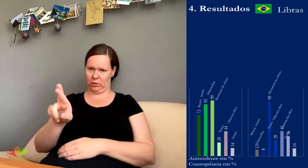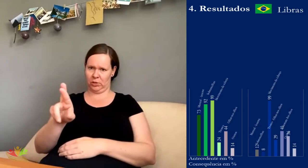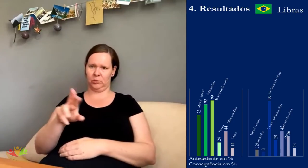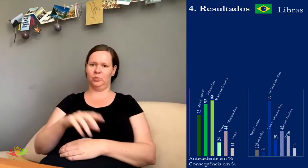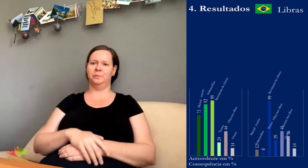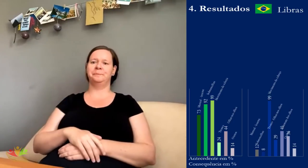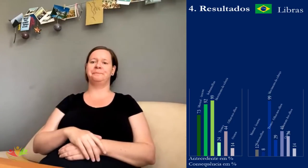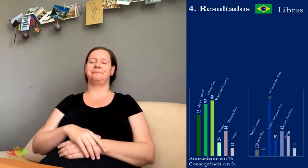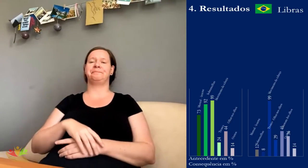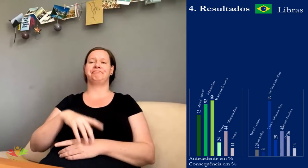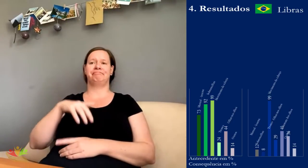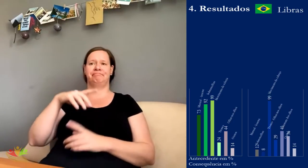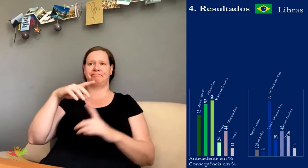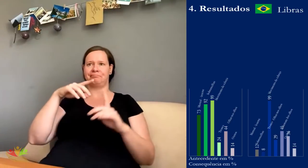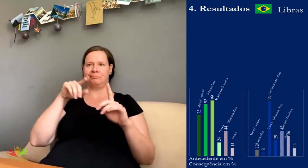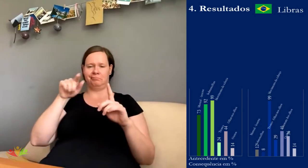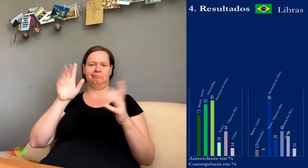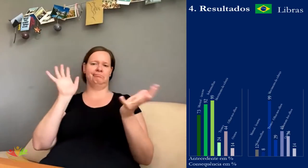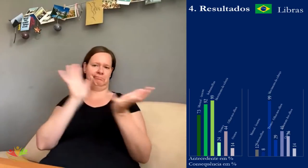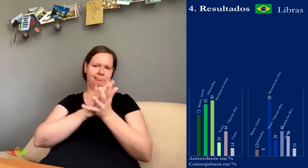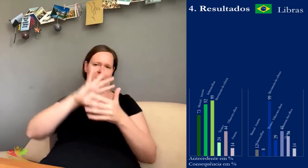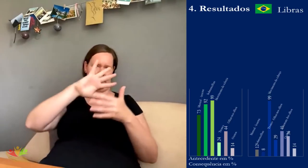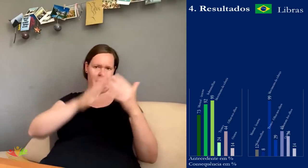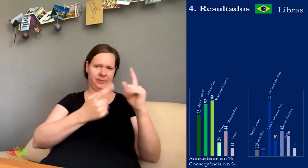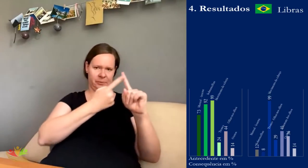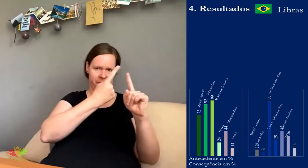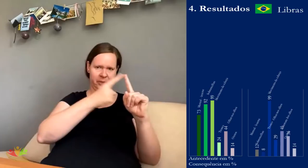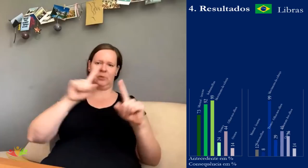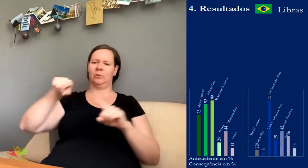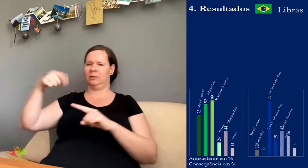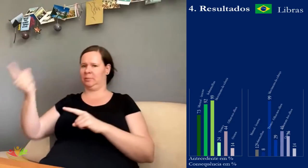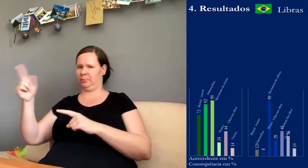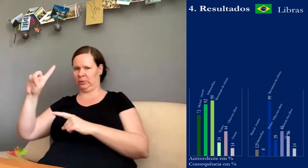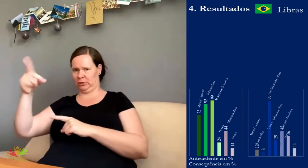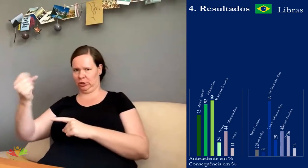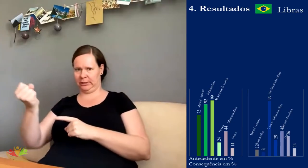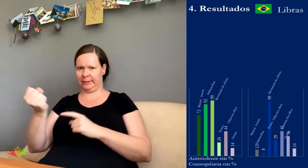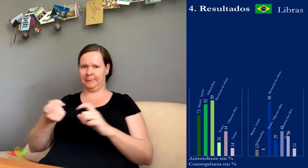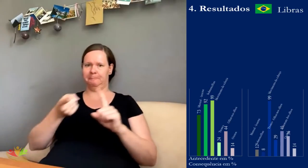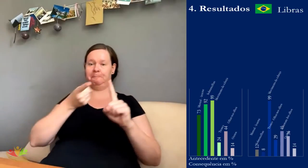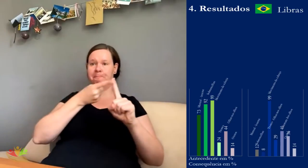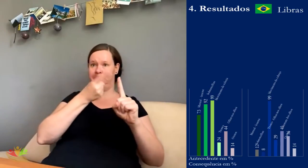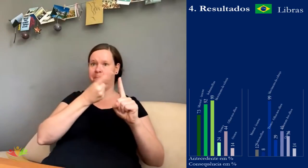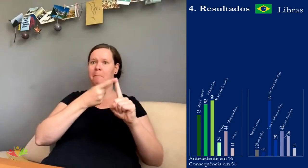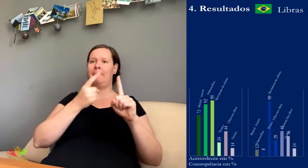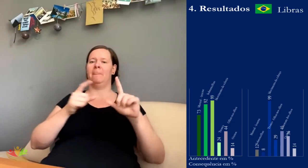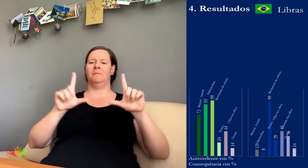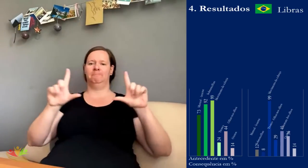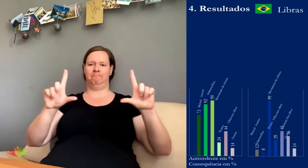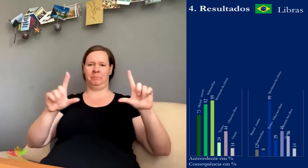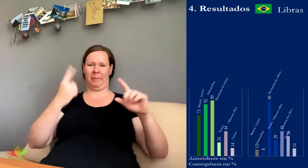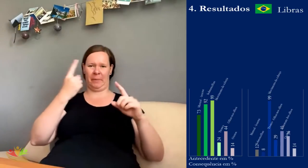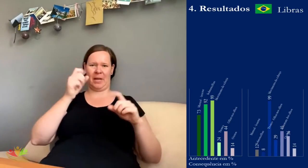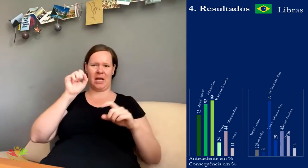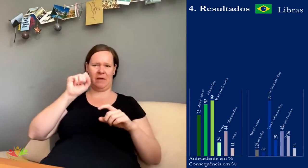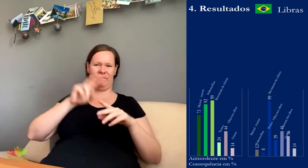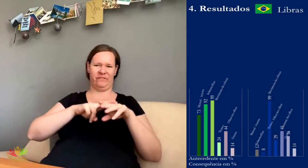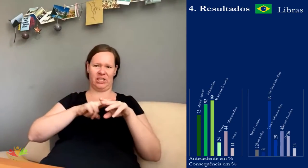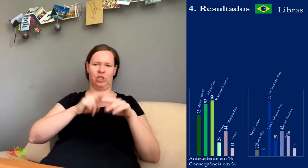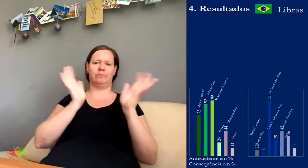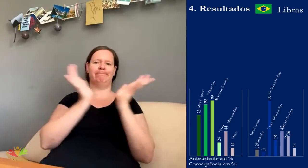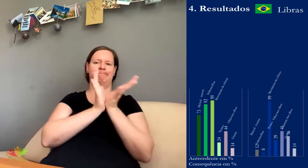Nos resultados, o que a gente observa? Primeiro eu vou mostrar o grupo de Libras, depois o de língua de sinais